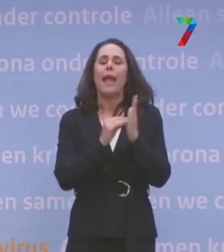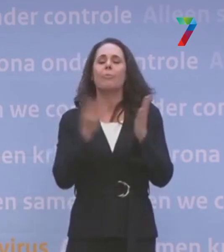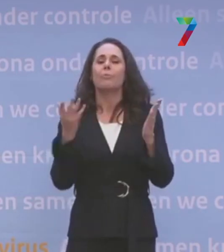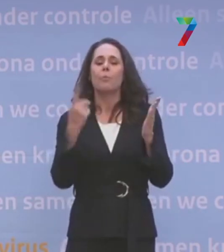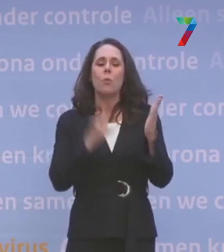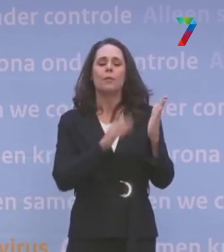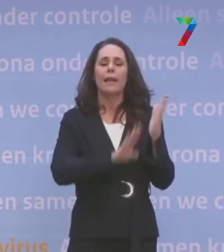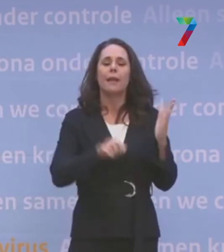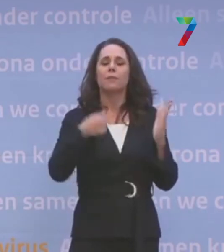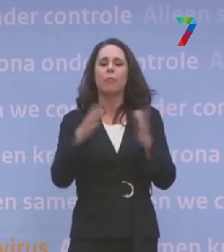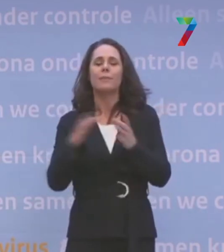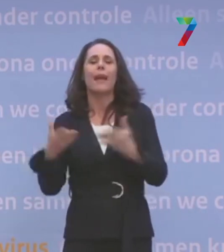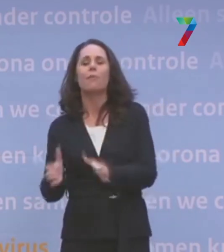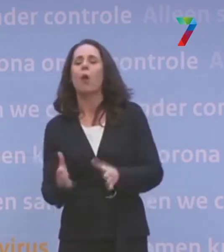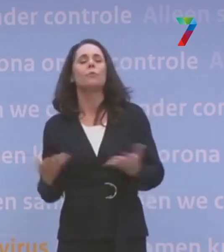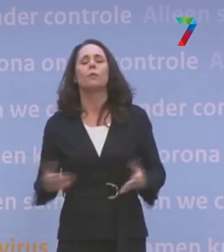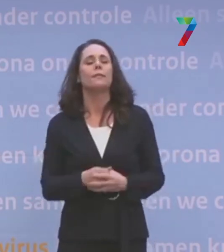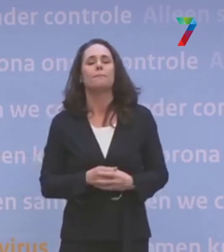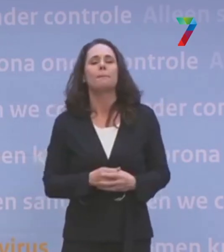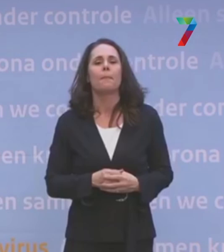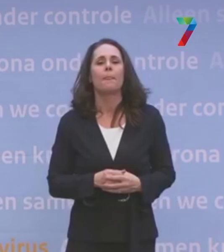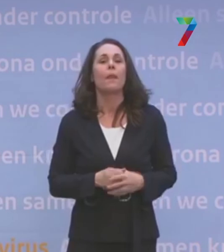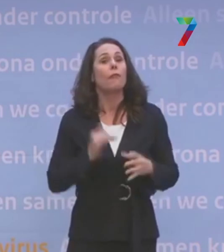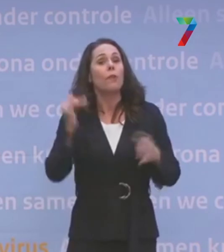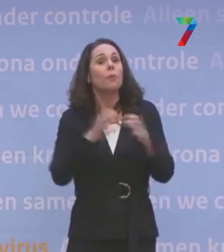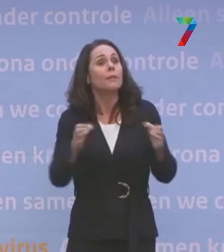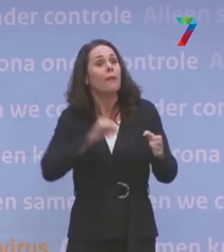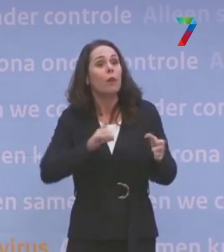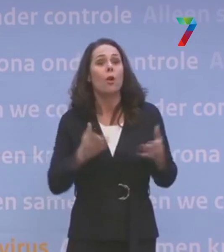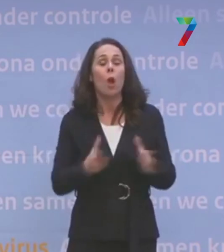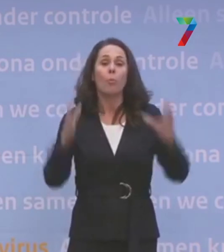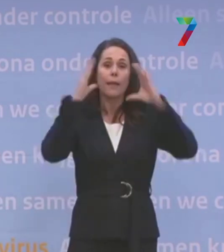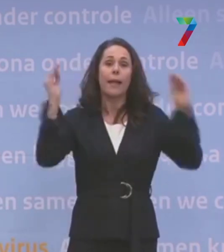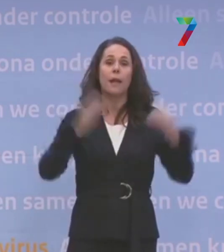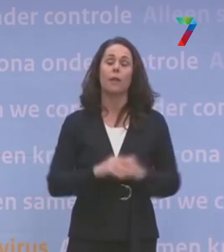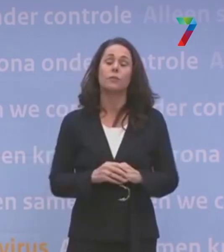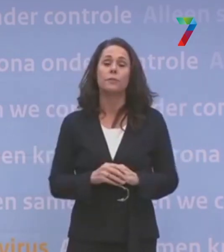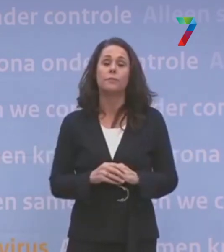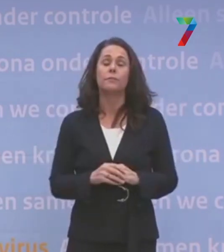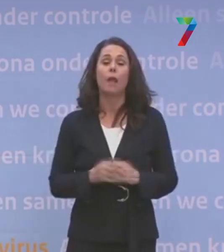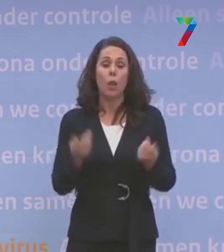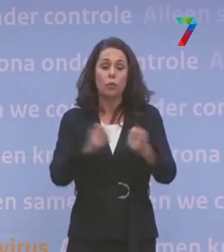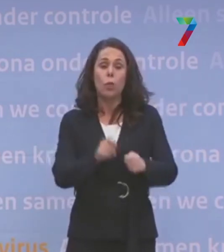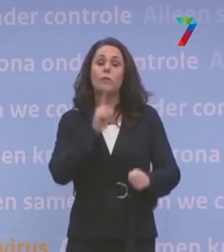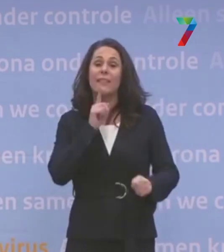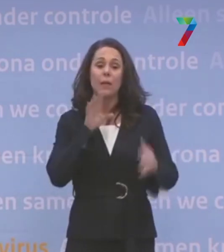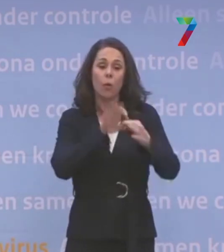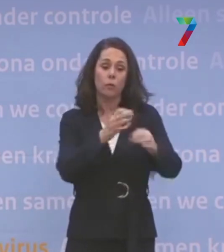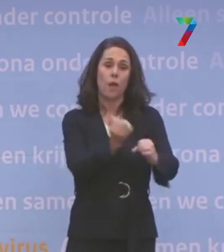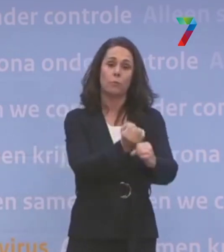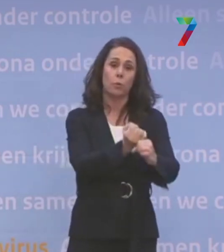bedrijven, nee, zo werkt het niet. Het is niet, kijk, en heel veel bedrijven zijn open in Nederland. Hè. De meeste bedrijven zijn open. Wie zijn er gesloten? Dat zijn de